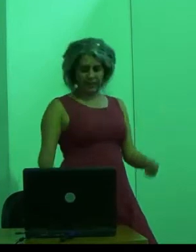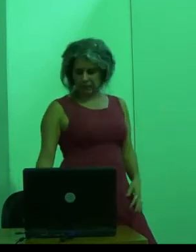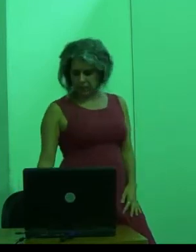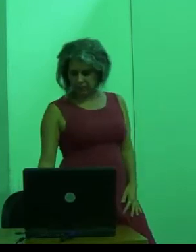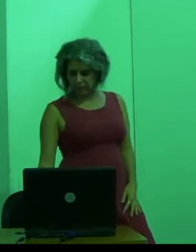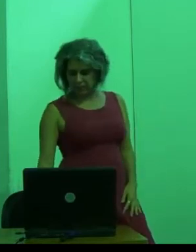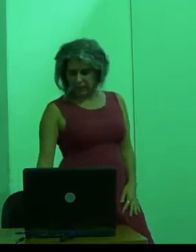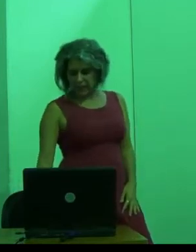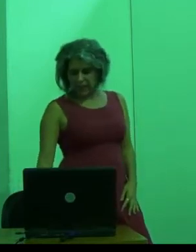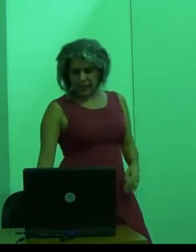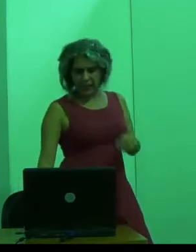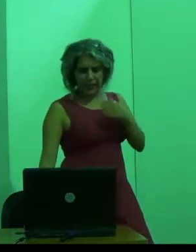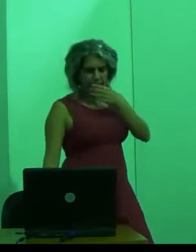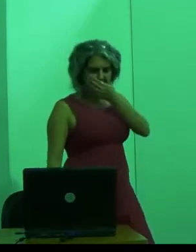proeminente.